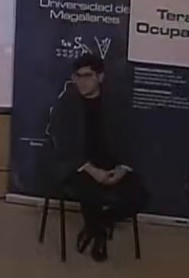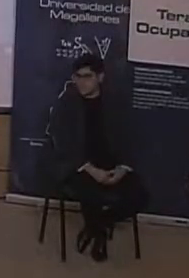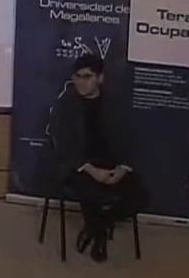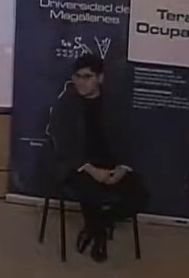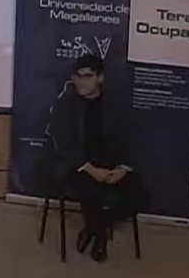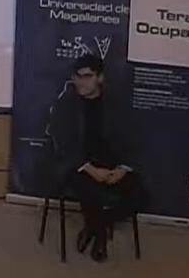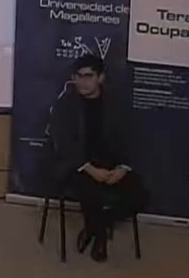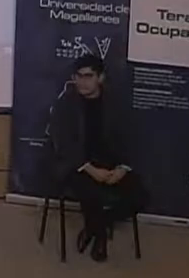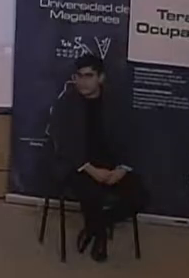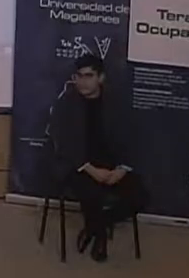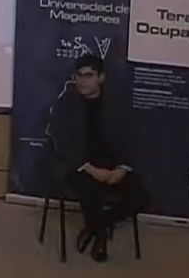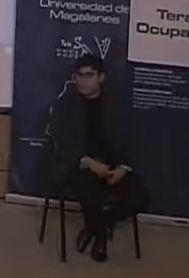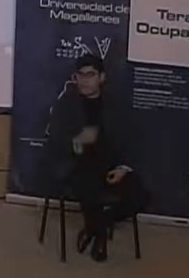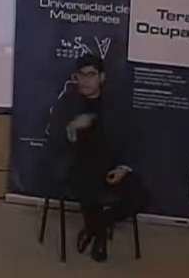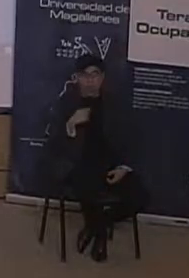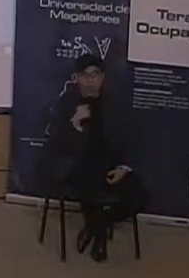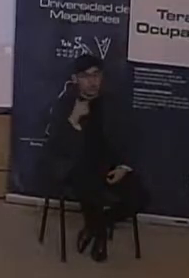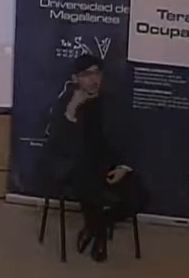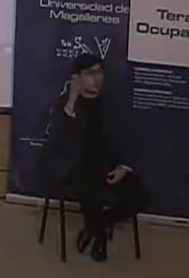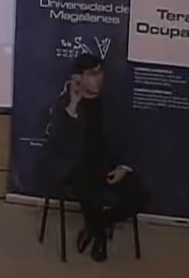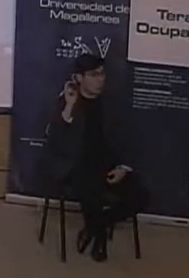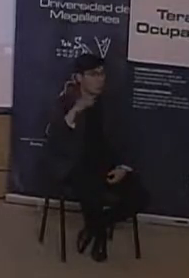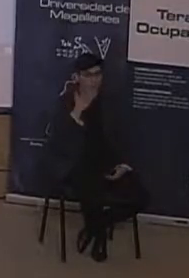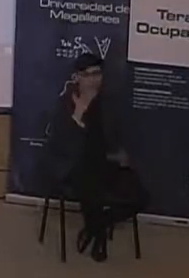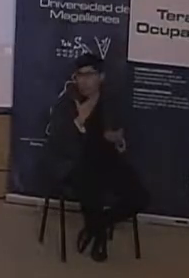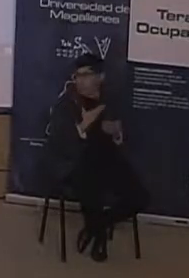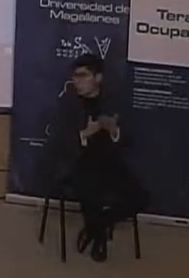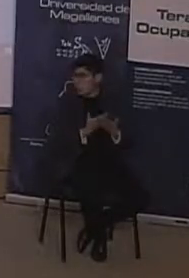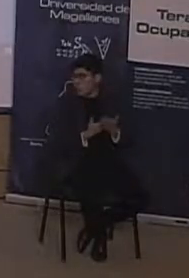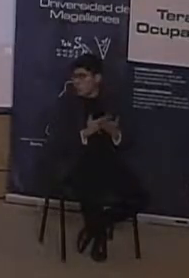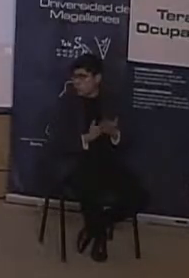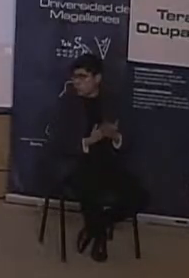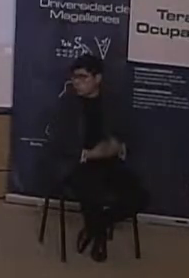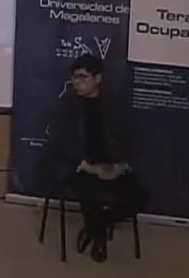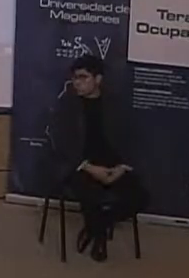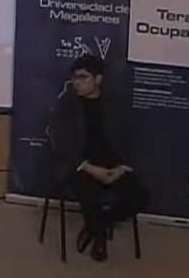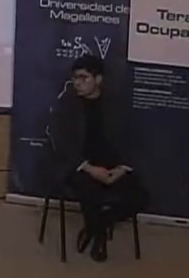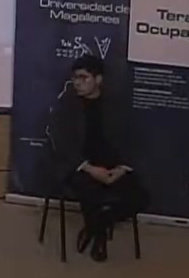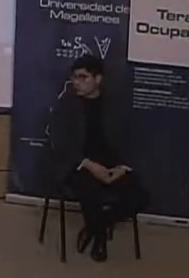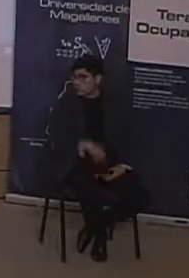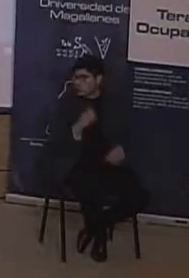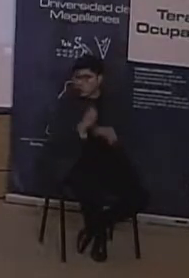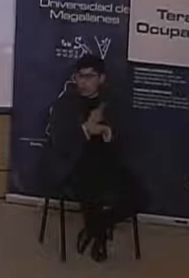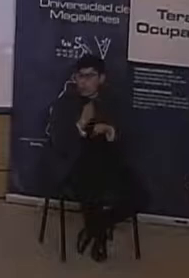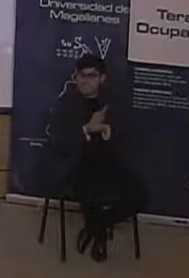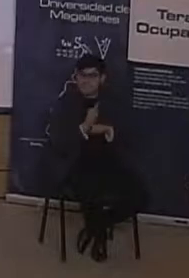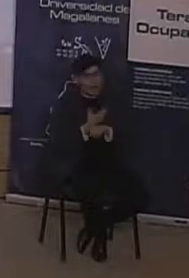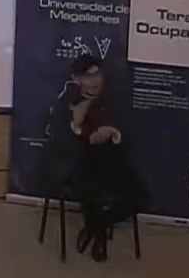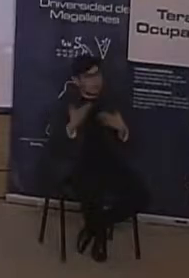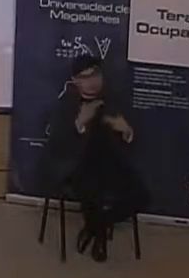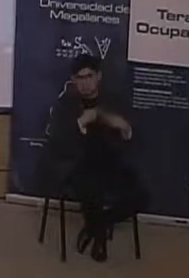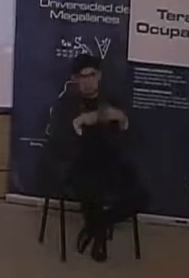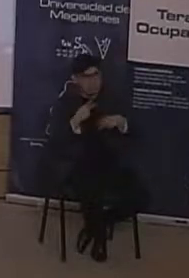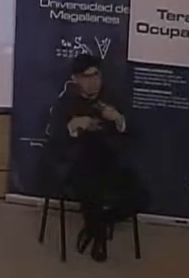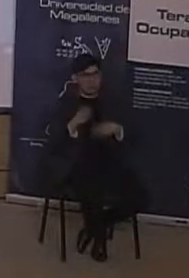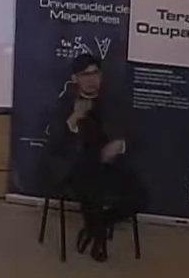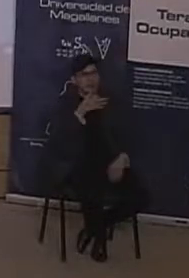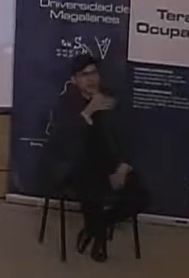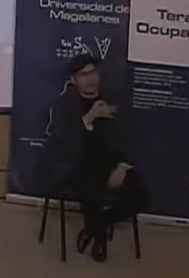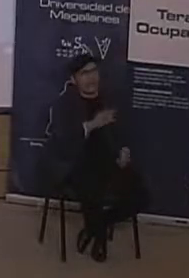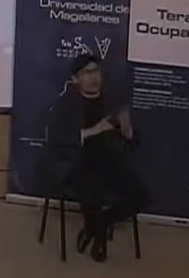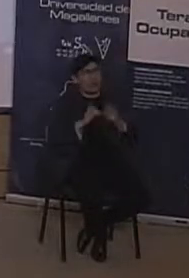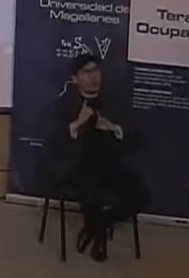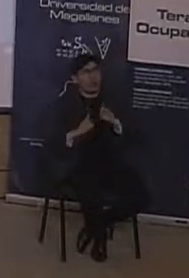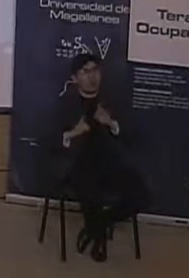yo la escuchaba no sé cuánto a conocer más su historia y le dijo algo que yo quiero con eso